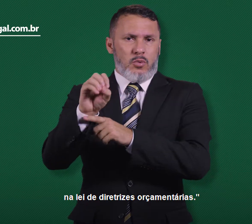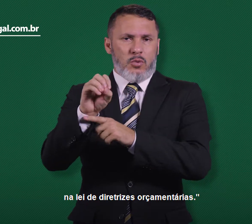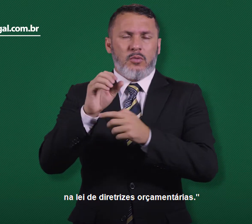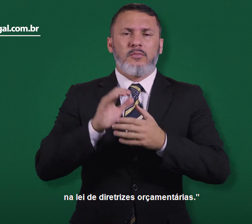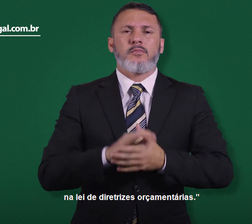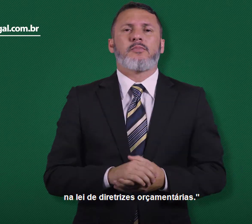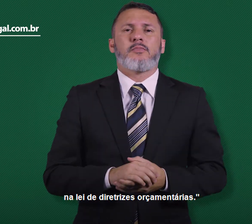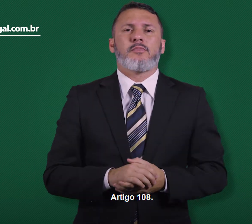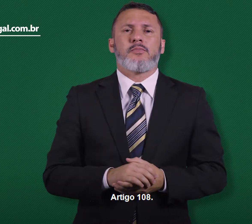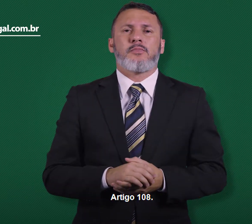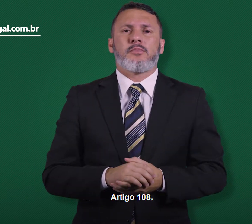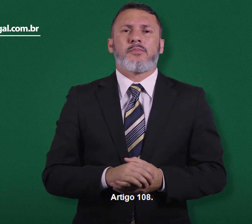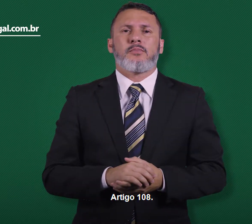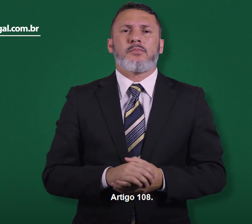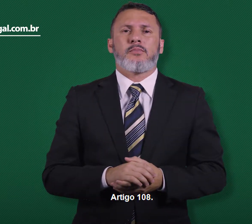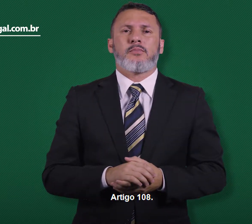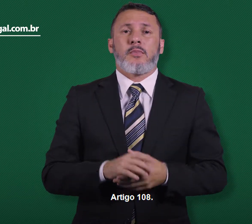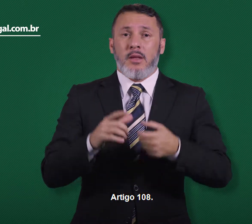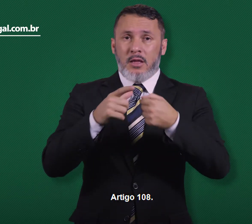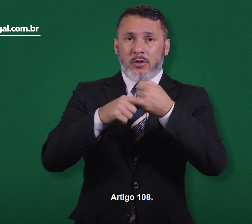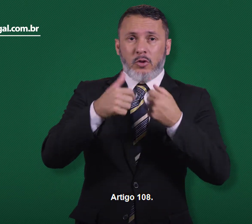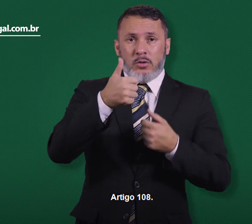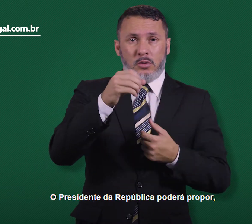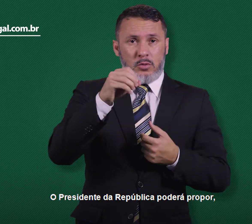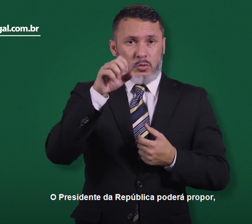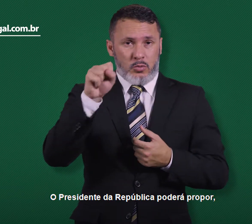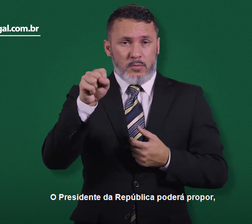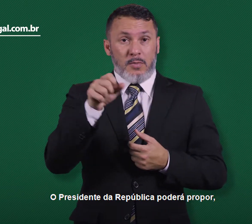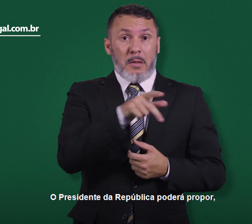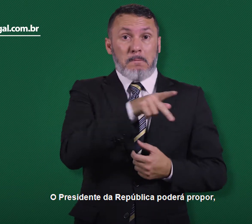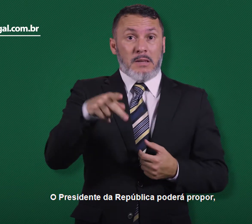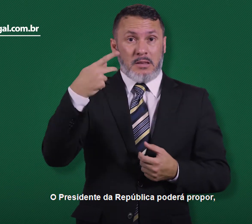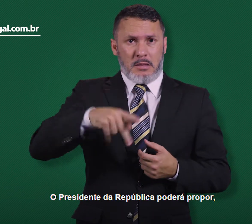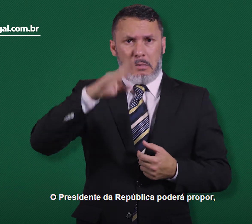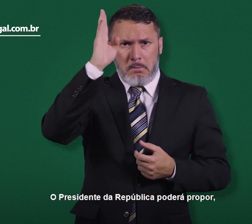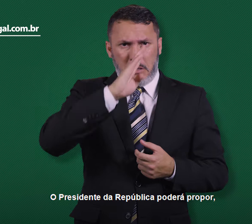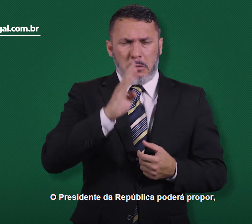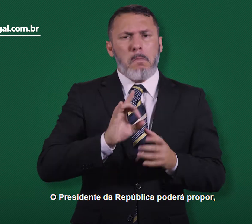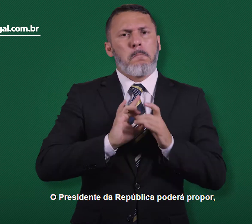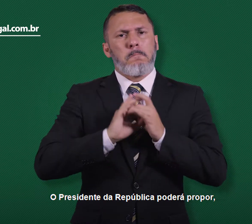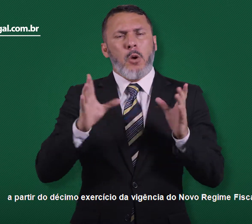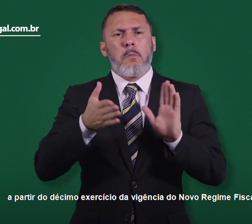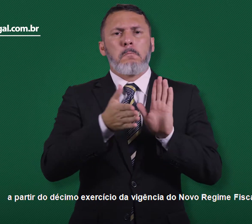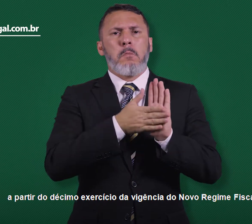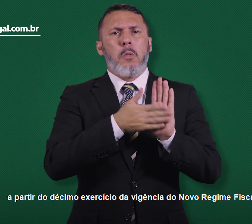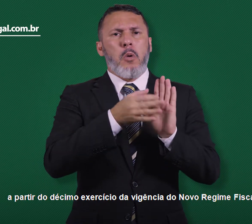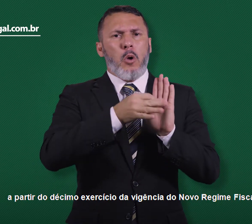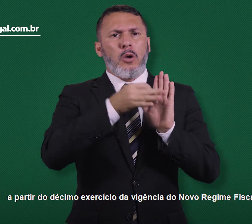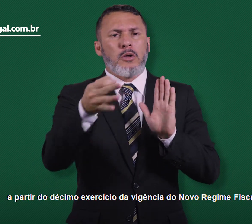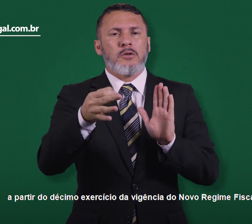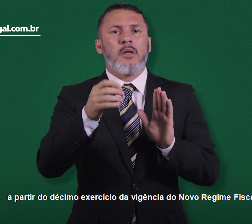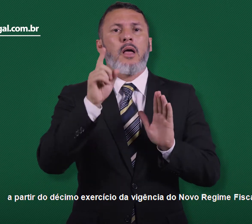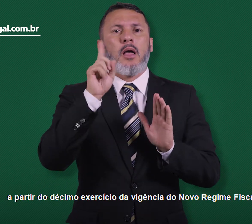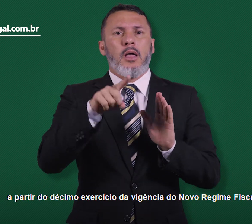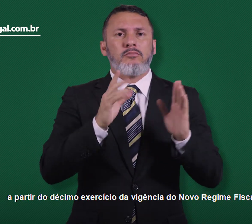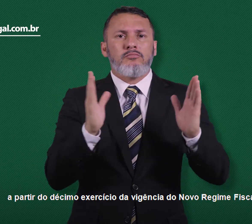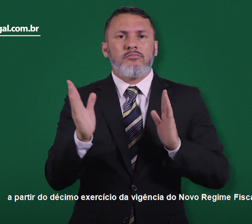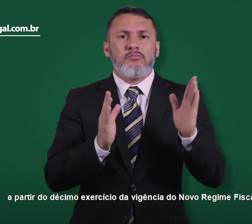Orçamentárias. Artigo 108. O Presidente da República poderá propor, a partir do 10º exercício da vigência do